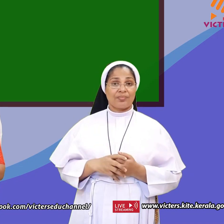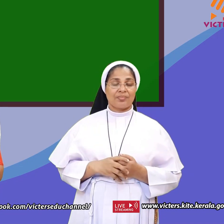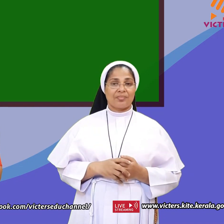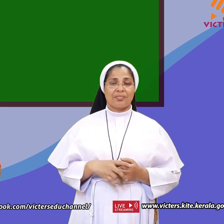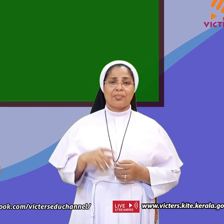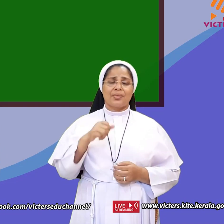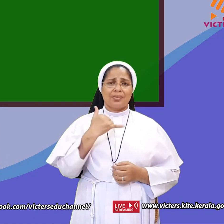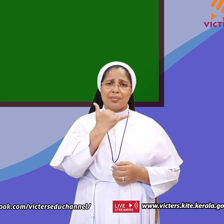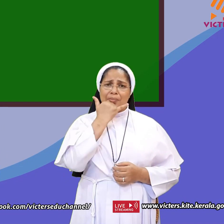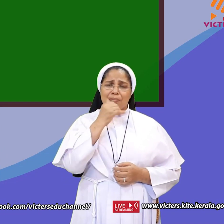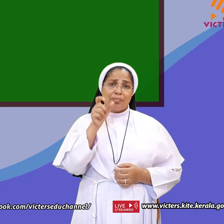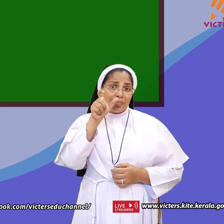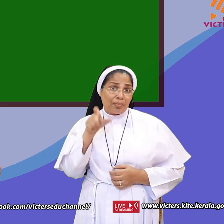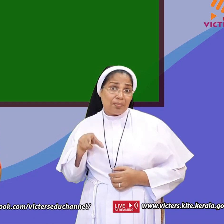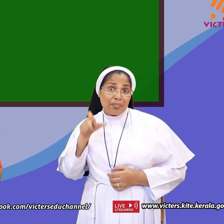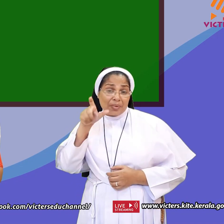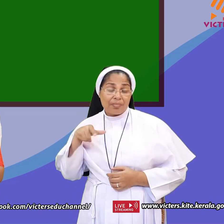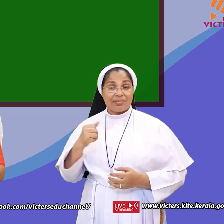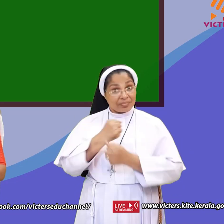പാപിയെ സ്നേഹിക്കുക